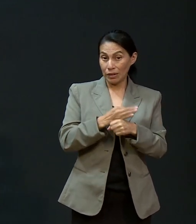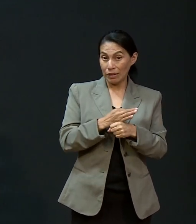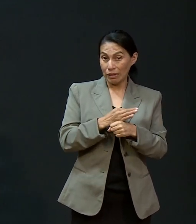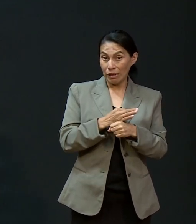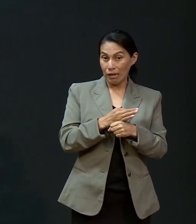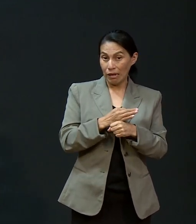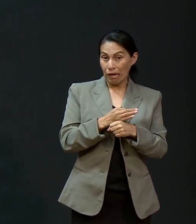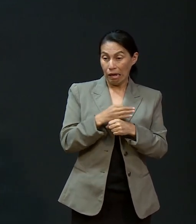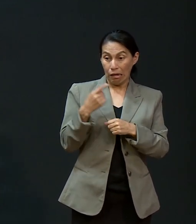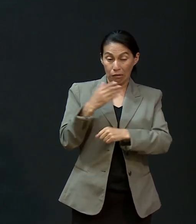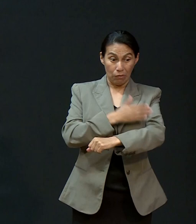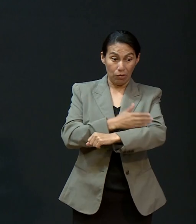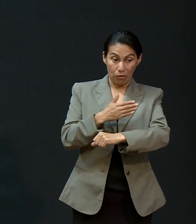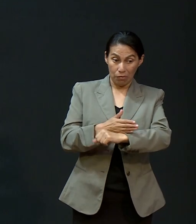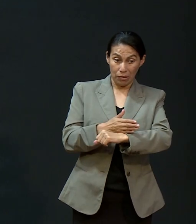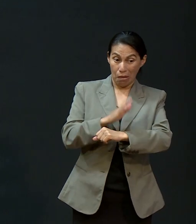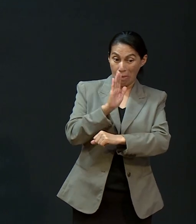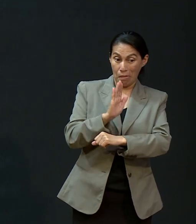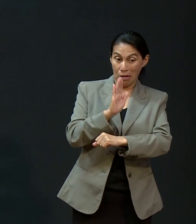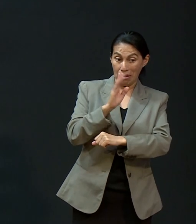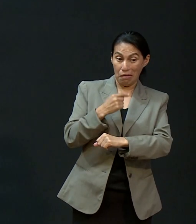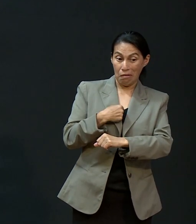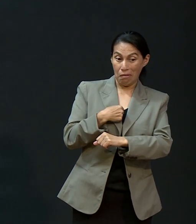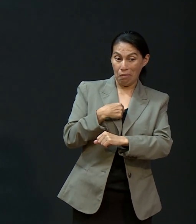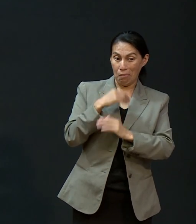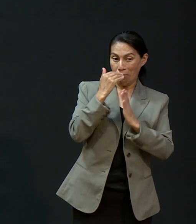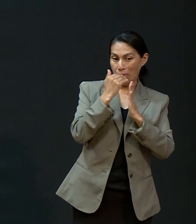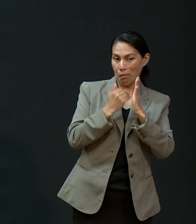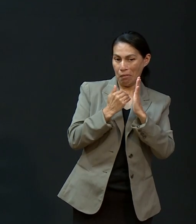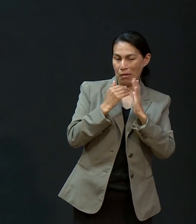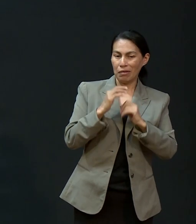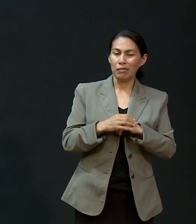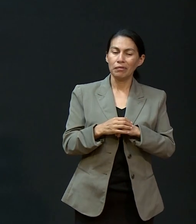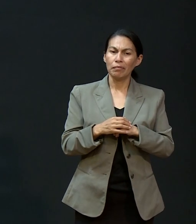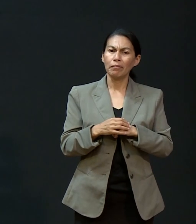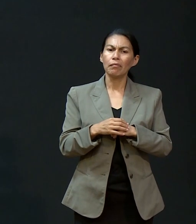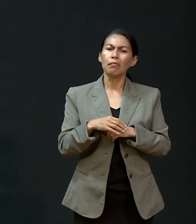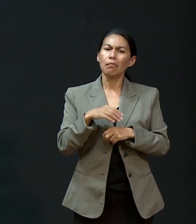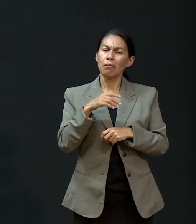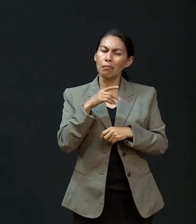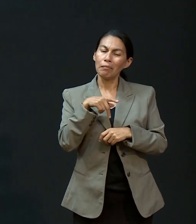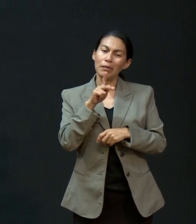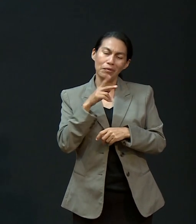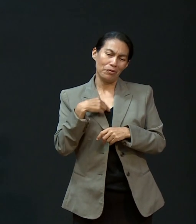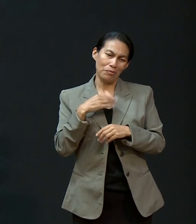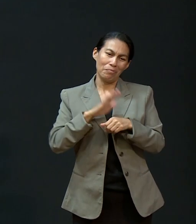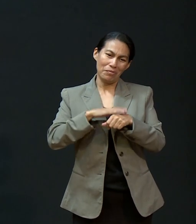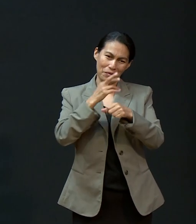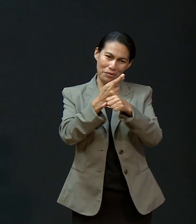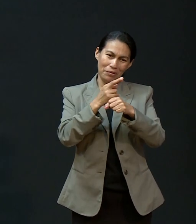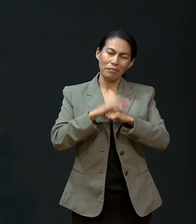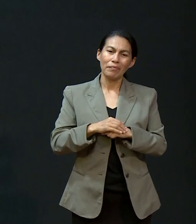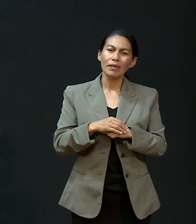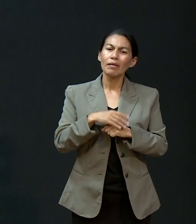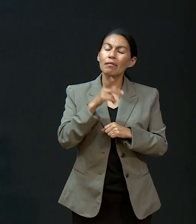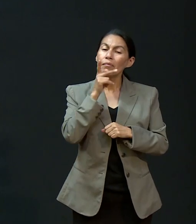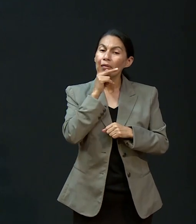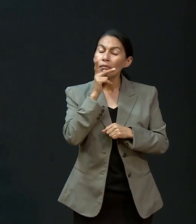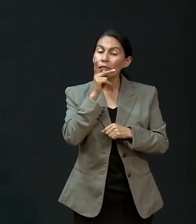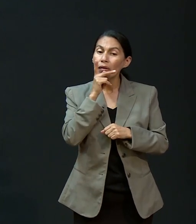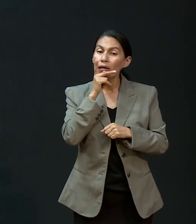conmigo, pareciera que yo soy la menor, pero no, soy la mayor. Y tengo, pues, a mi papá y mi mamá,